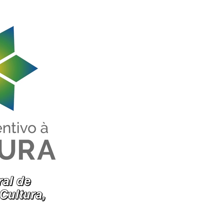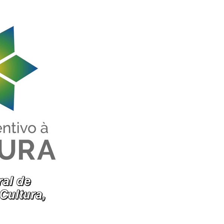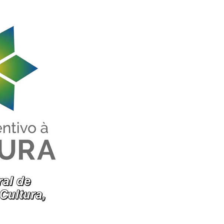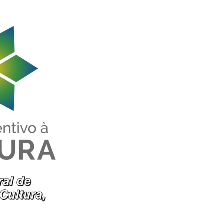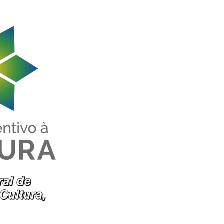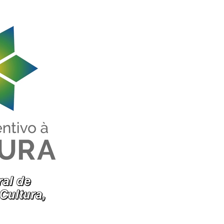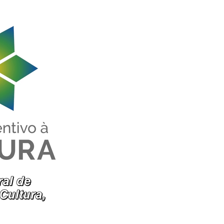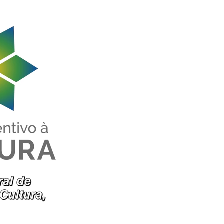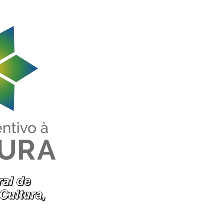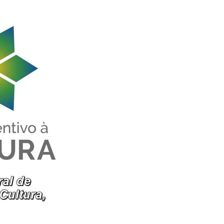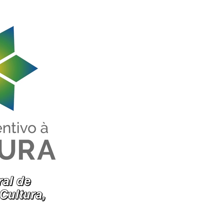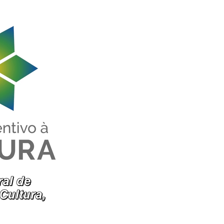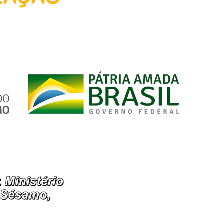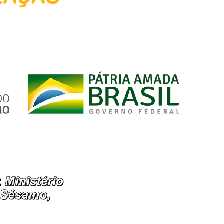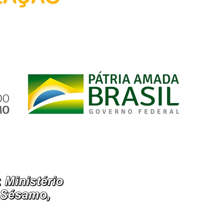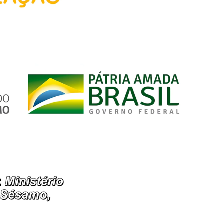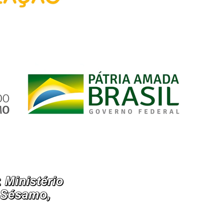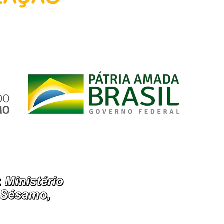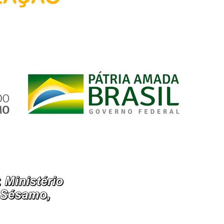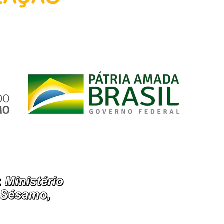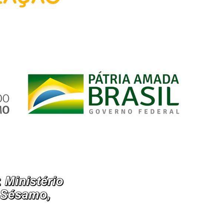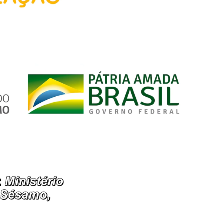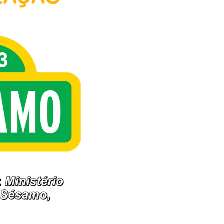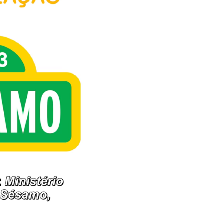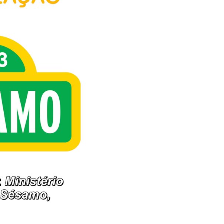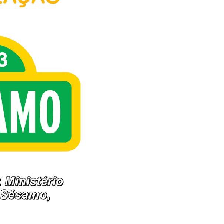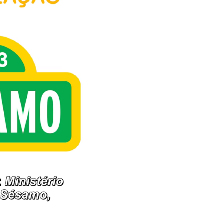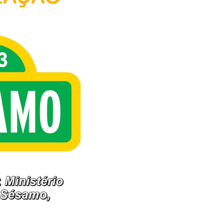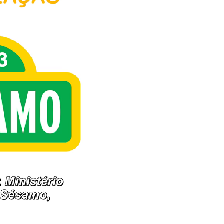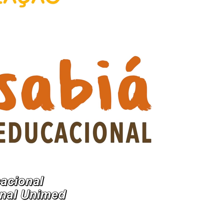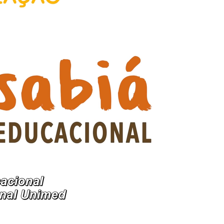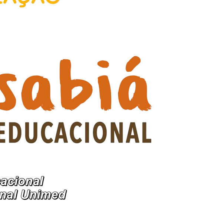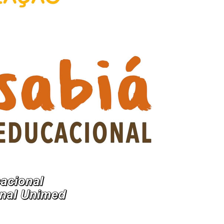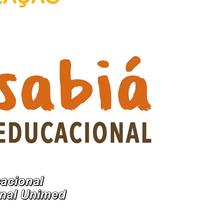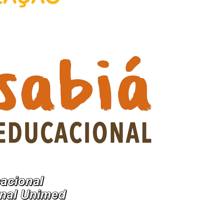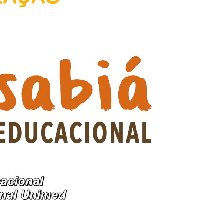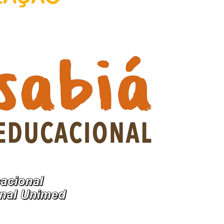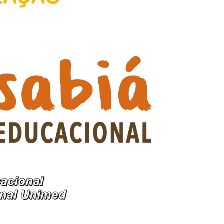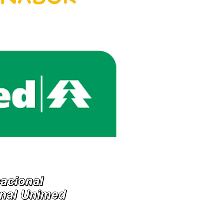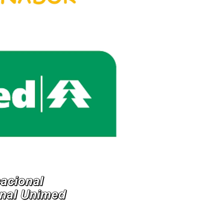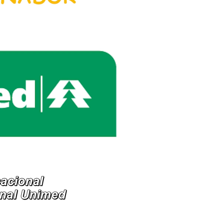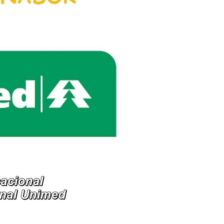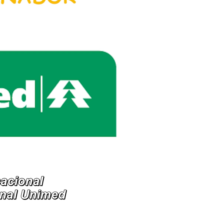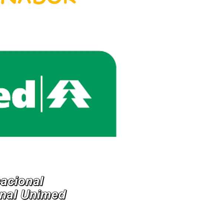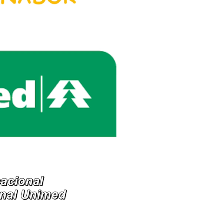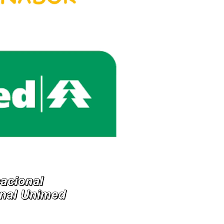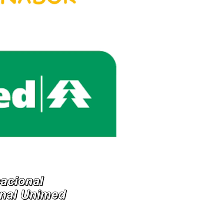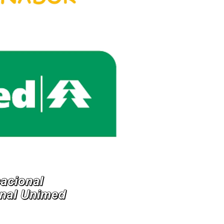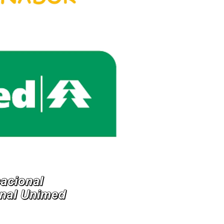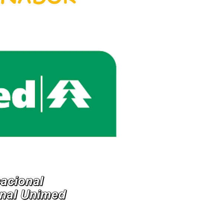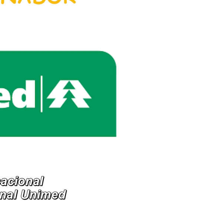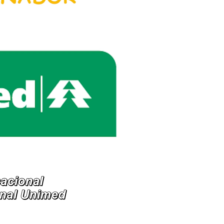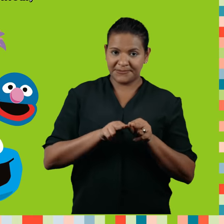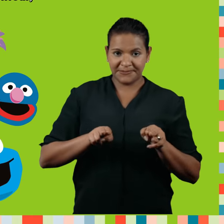Lei Federal de Incentivo à Cultura, Ministério do Turismo, Sésamo, Sabiá Educacional e Central